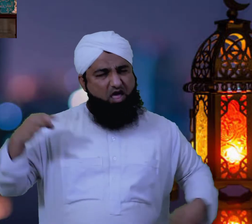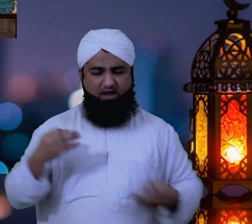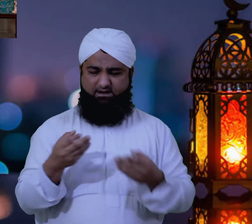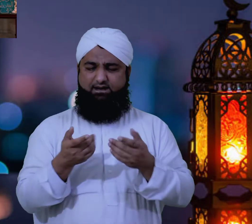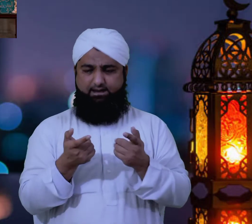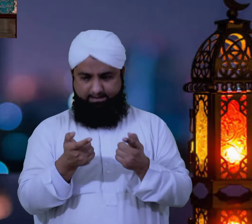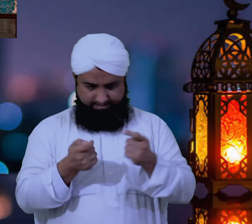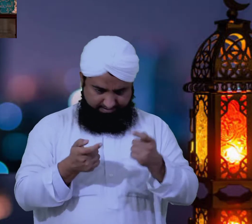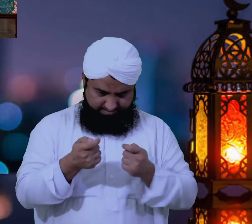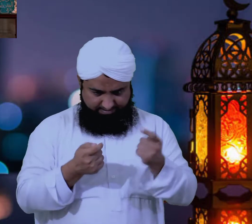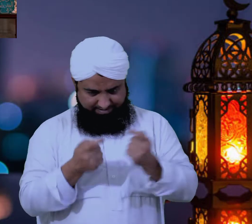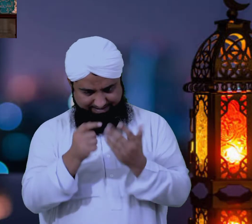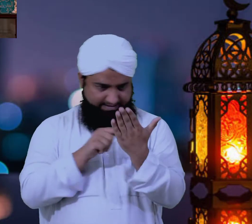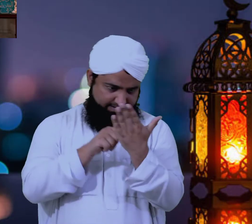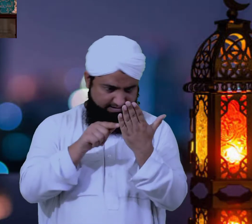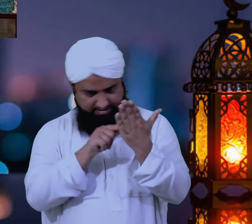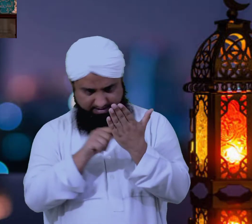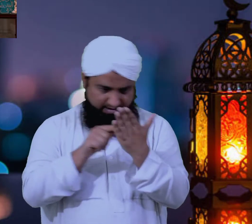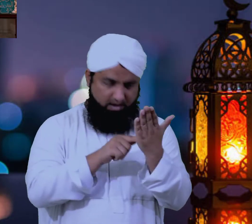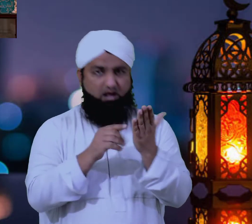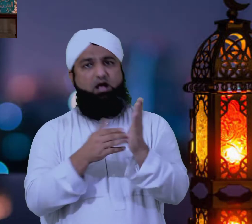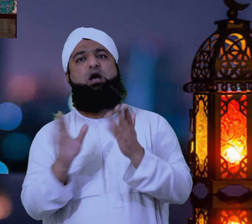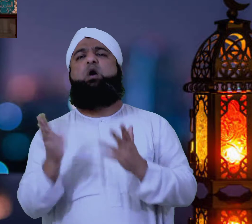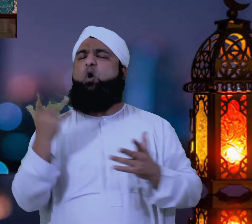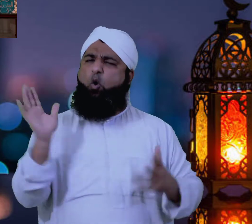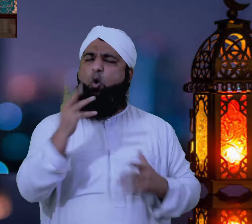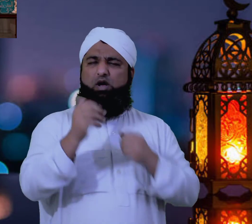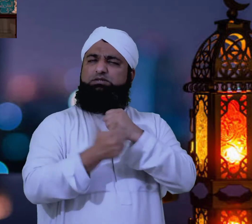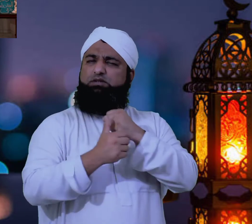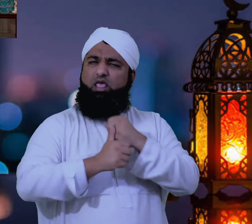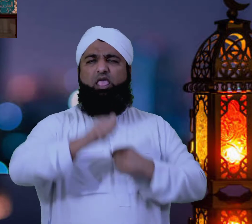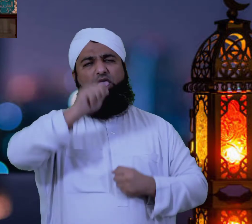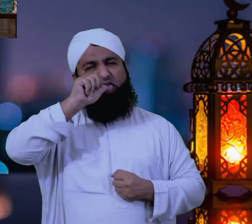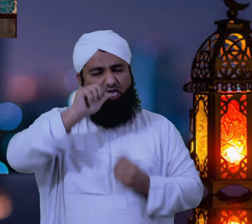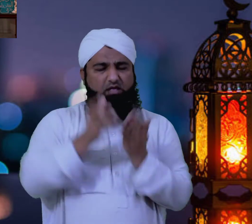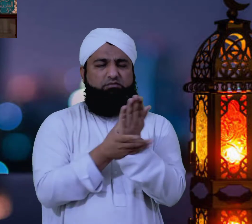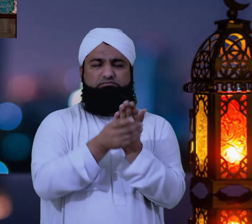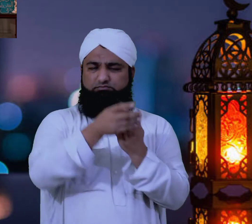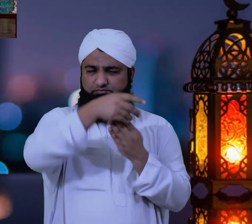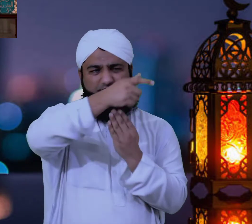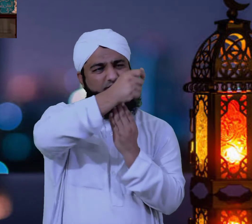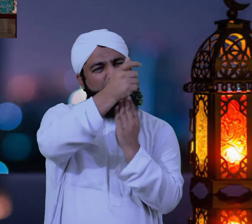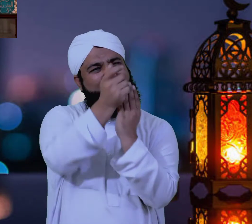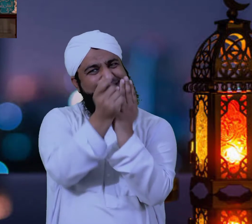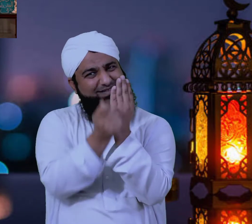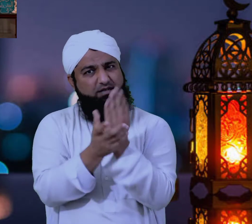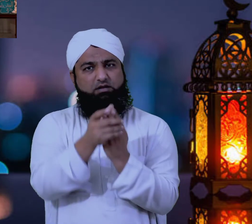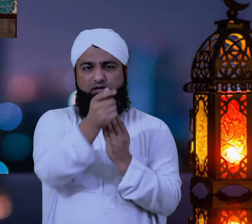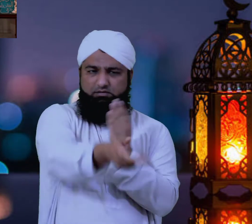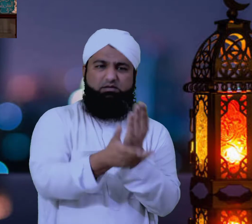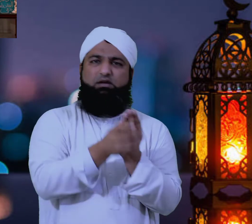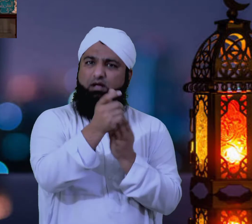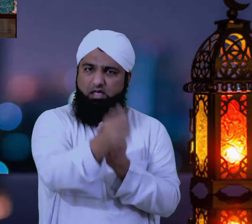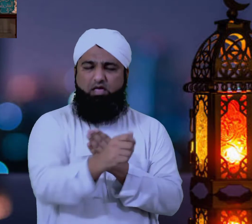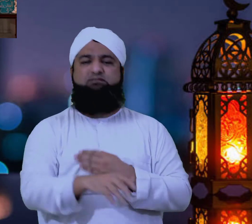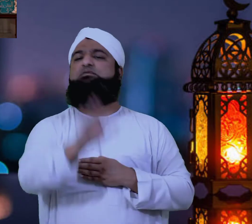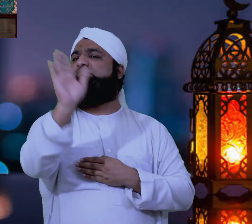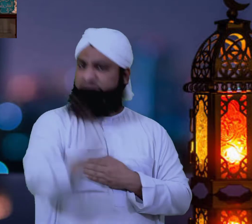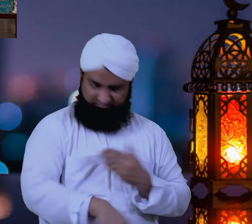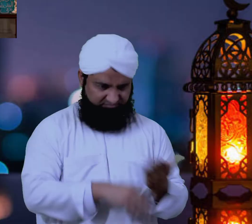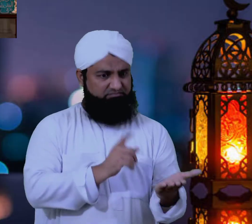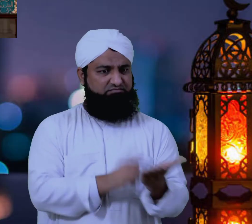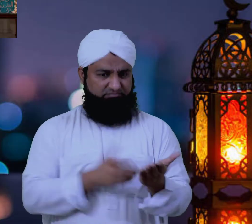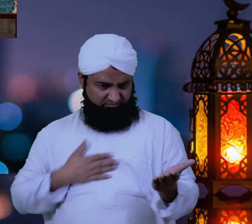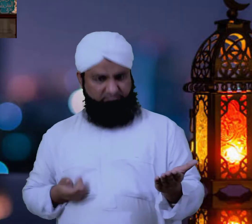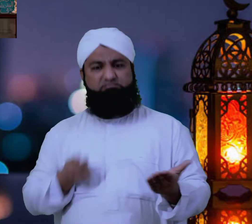گیمز کی دکان، میوزک سینٹر، سنیما گھر، شراب خانہ، جوا کا اڈا، ملاوٹ والا مال